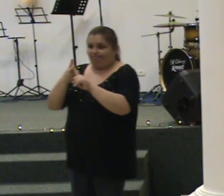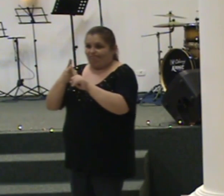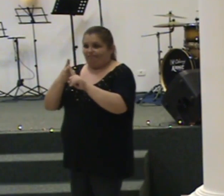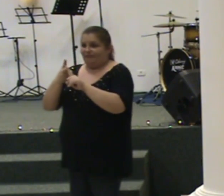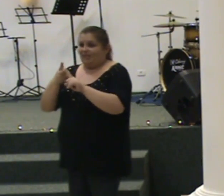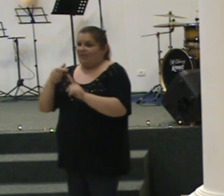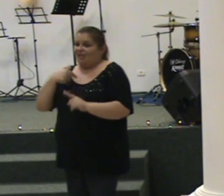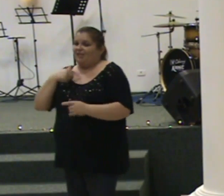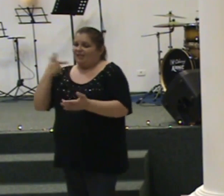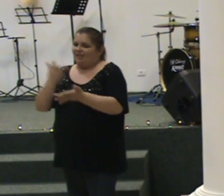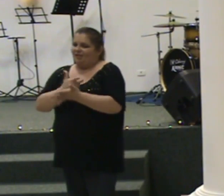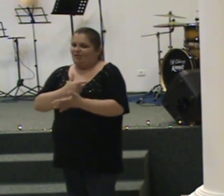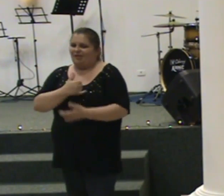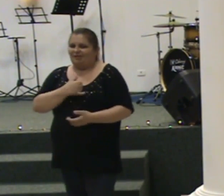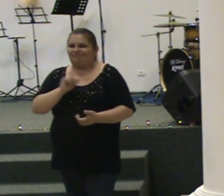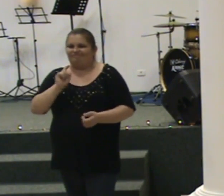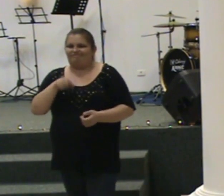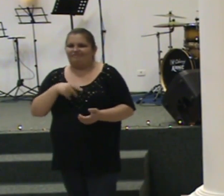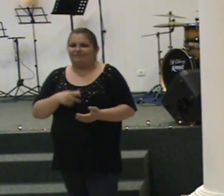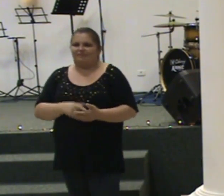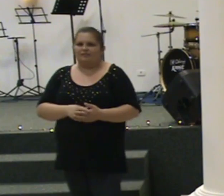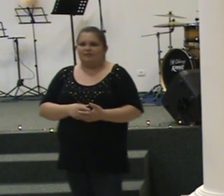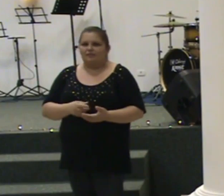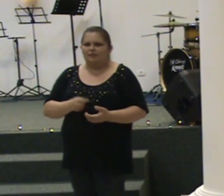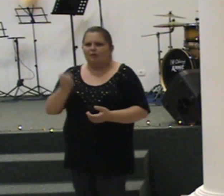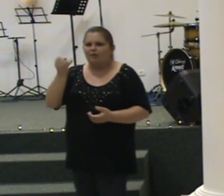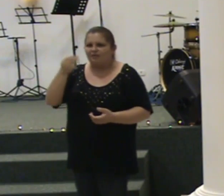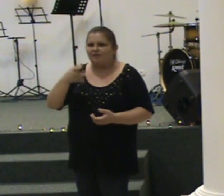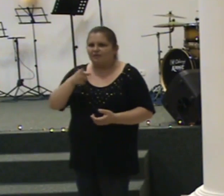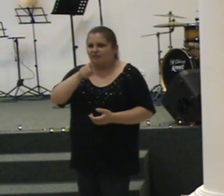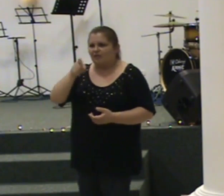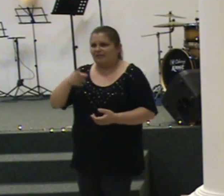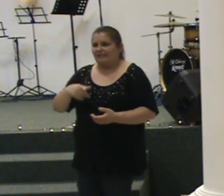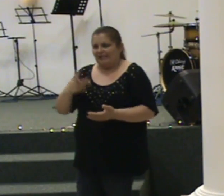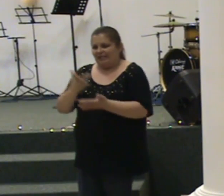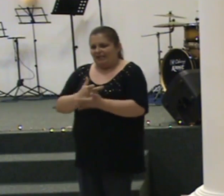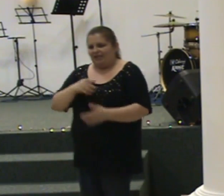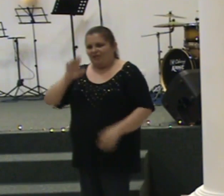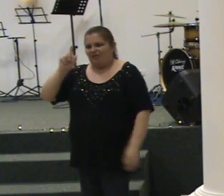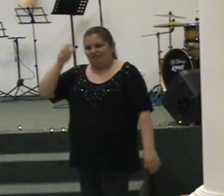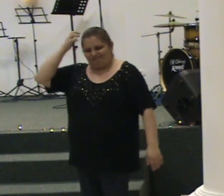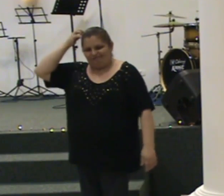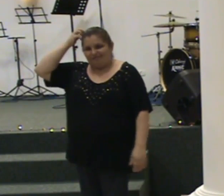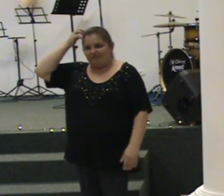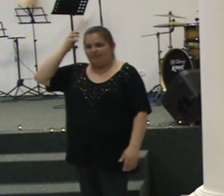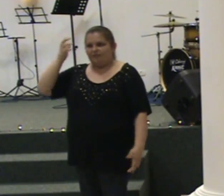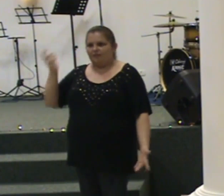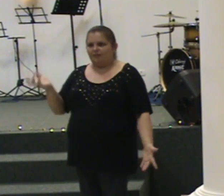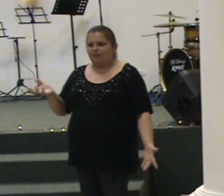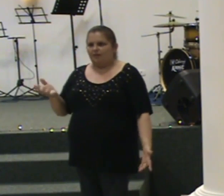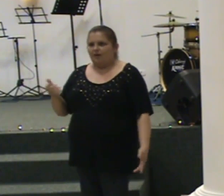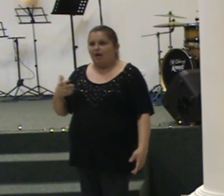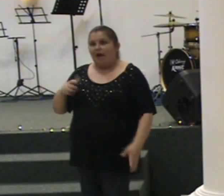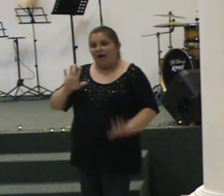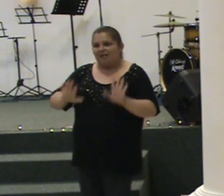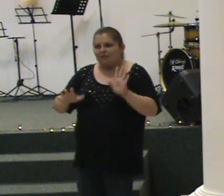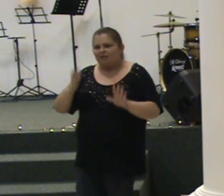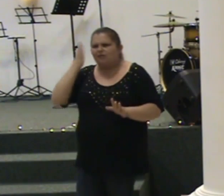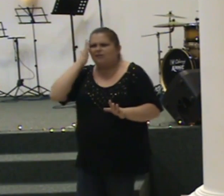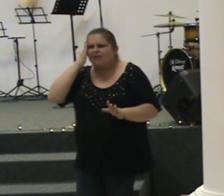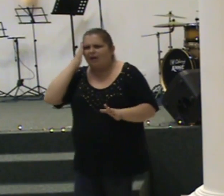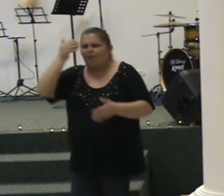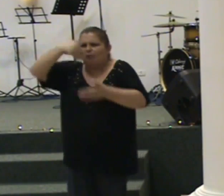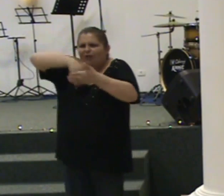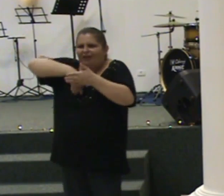errei. Quantas vezes você assumiu o seu erro? Porque nós erramos, mas às vezes o nosso orgulho não